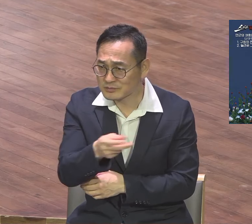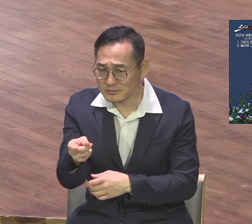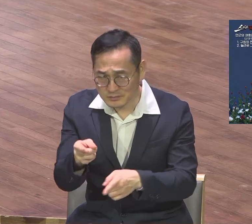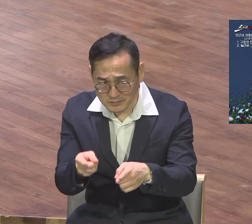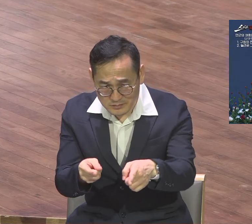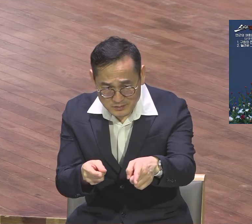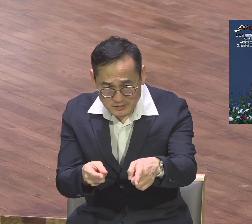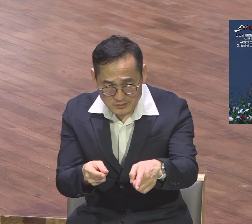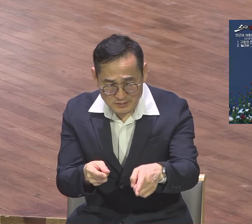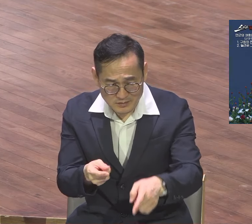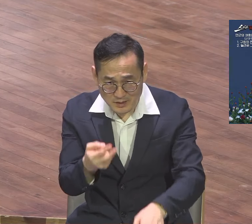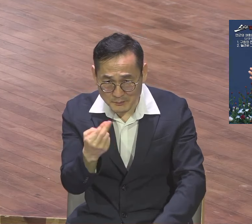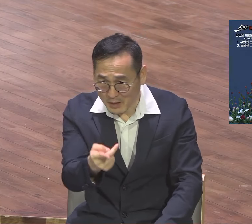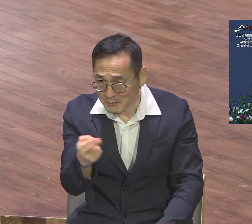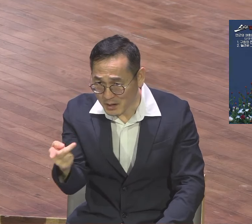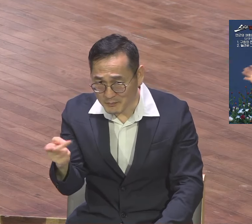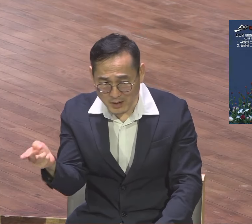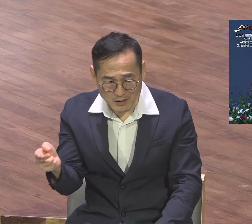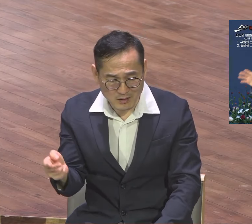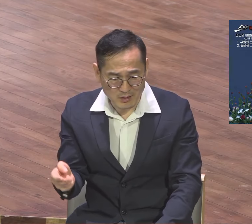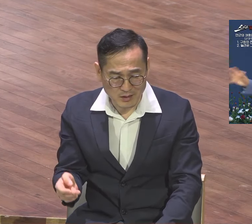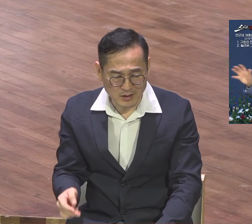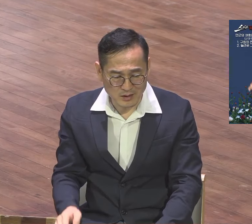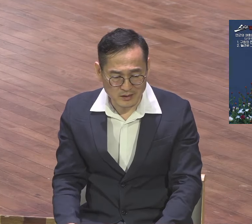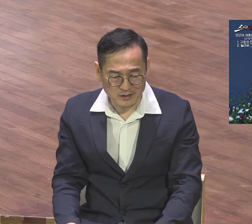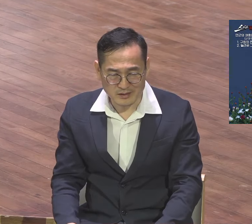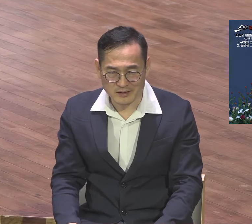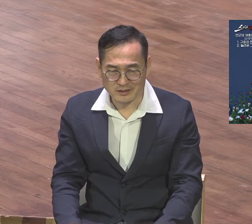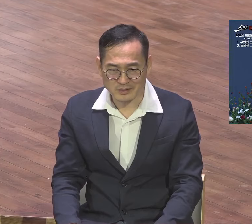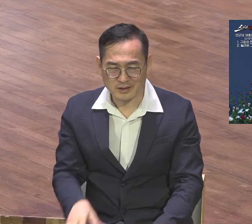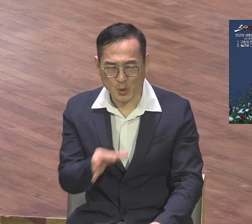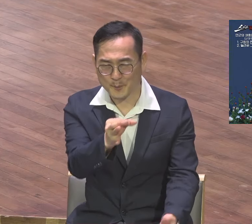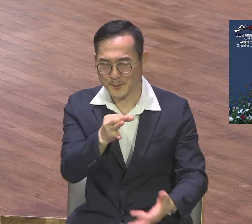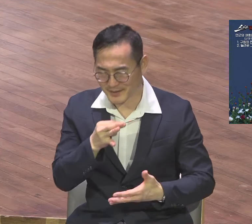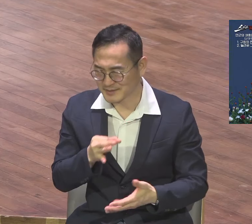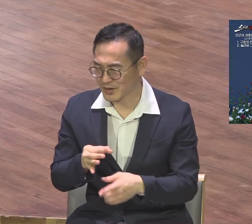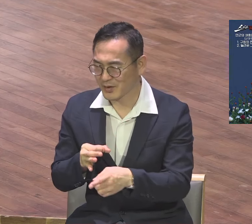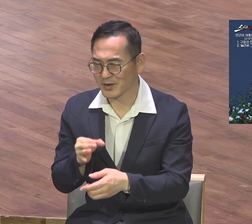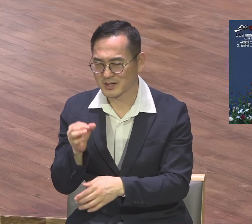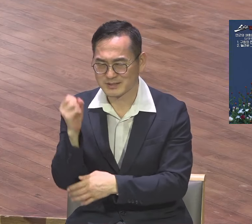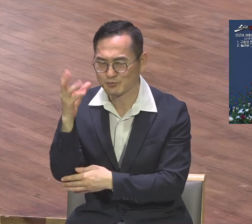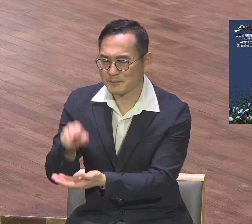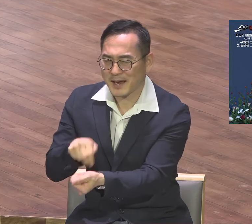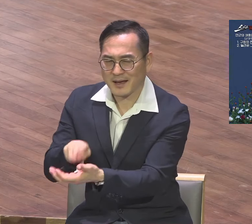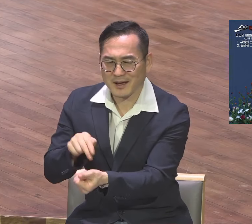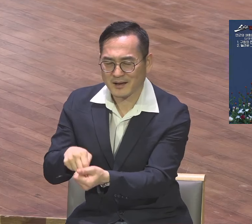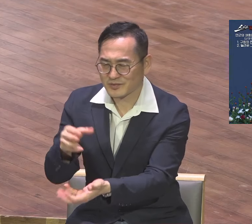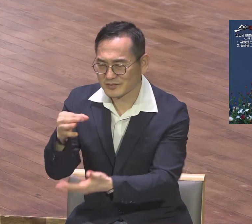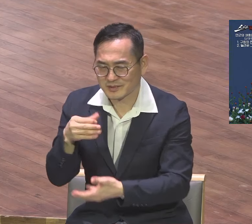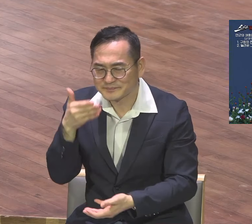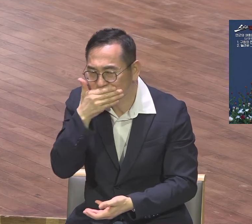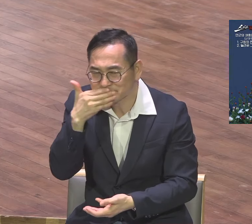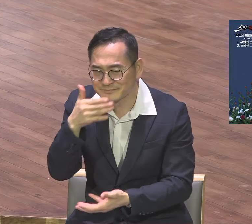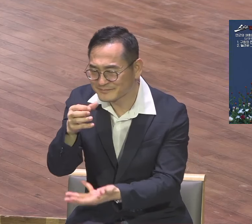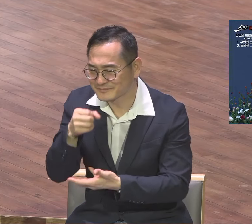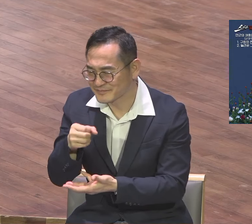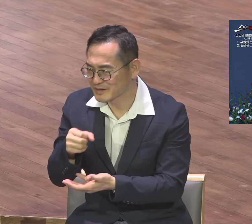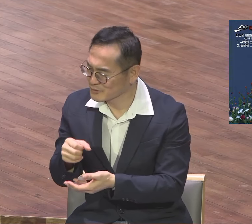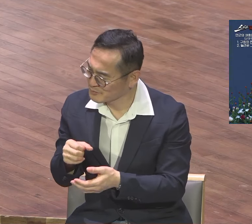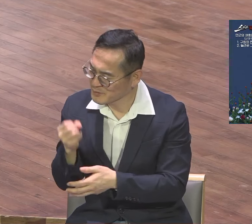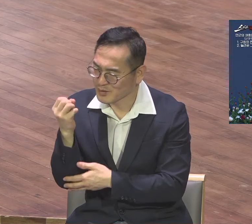몸으로 떼왔어. 그 우리 식구도 우리 가족도 좀 실컷 먹자. 얼마나 가난한 줄 아세요?